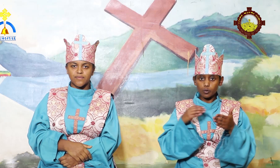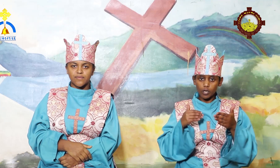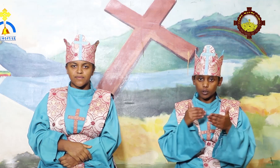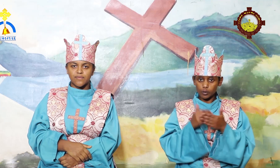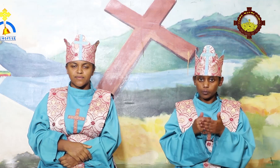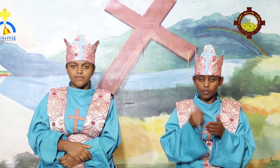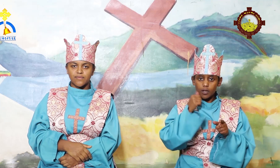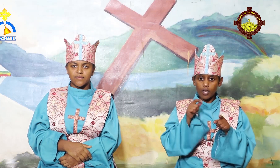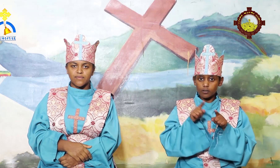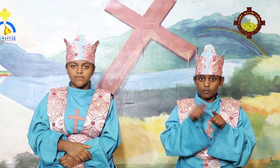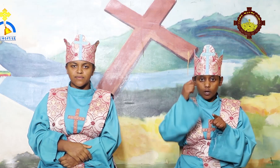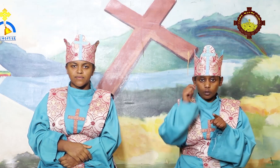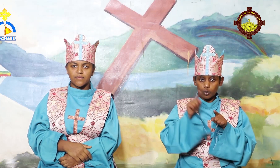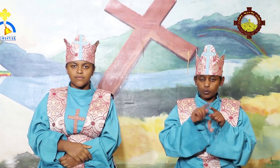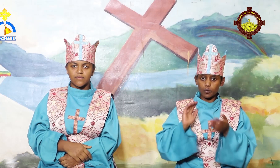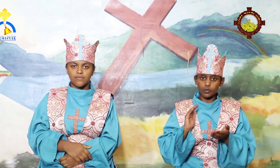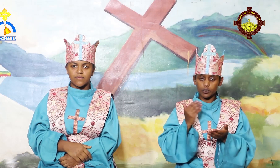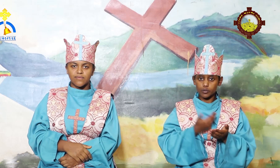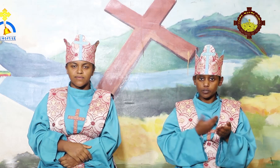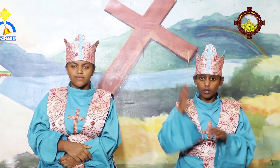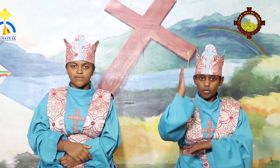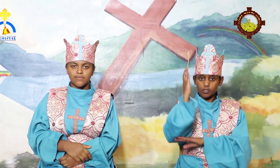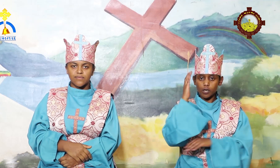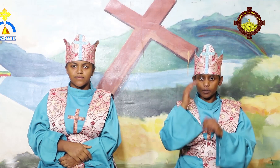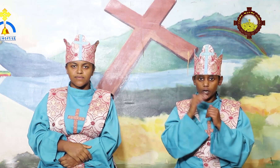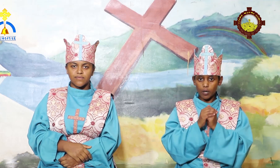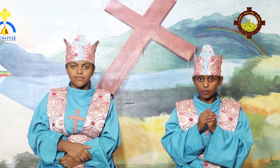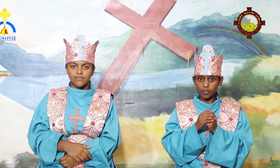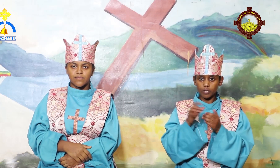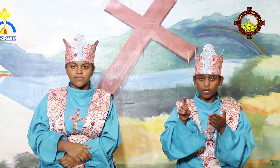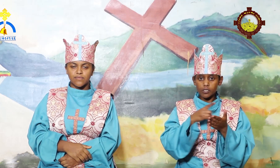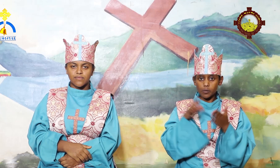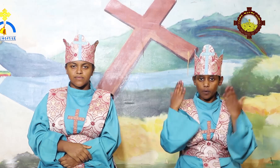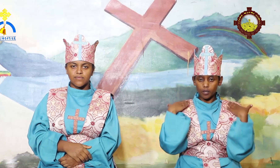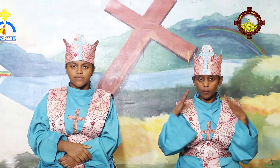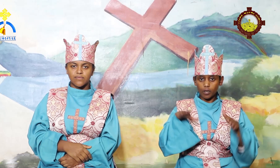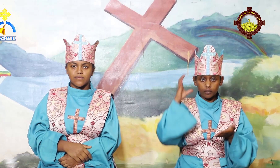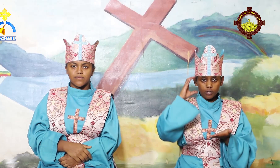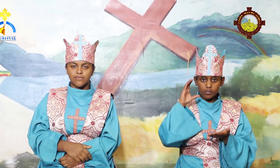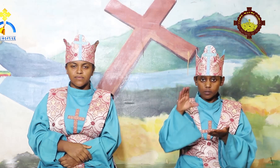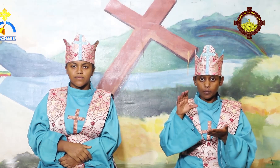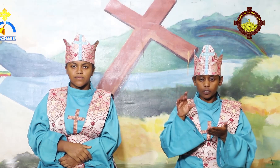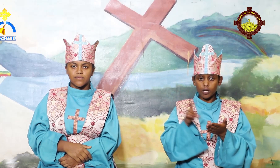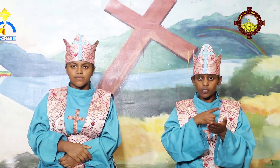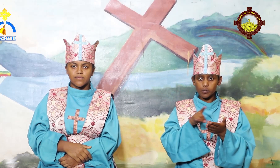መዝሙሩን ላቀረቡልን ለህትና ለወንድሞቻችን እግዚአብሔር አምላክ ዝማሬ መላእክትን